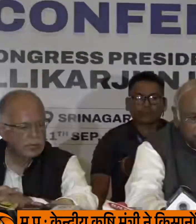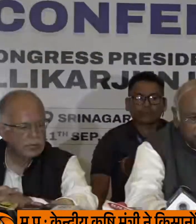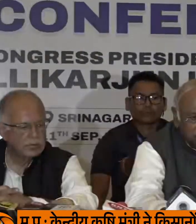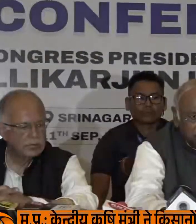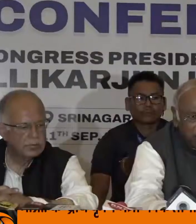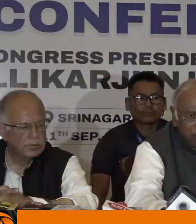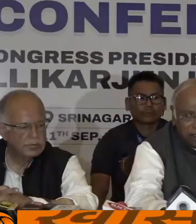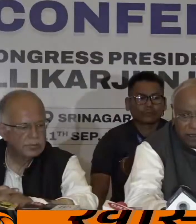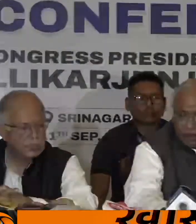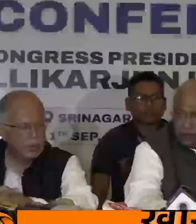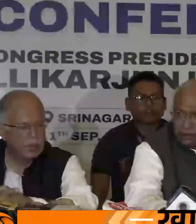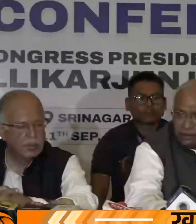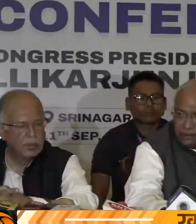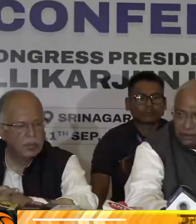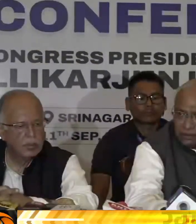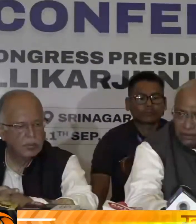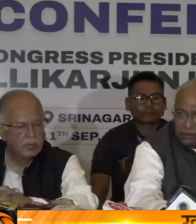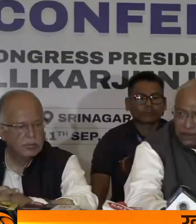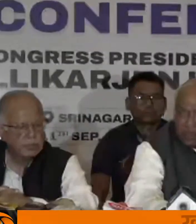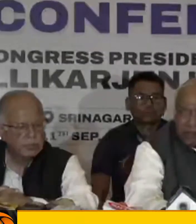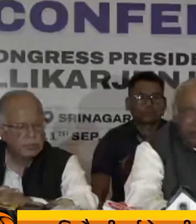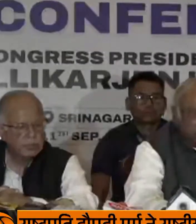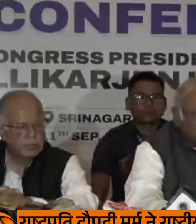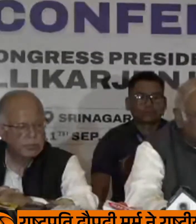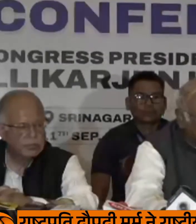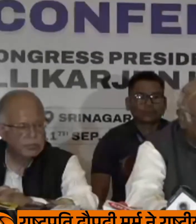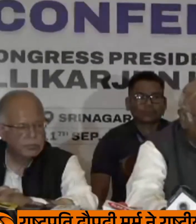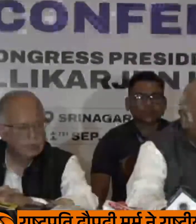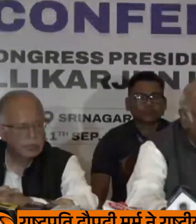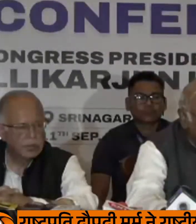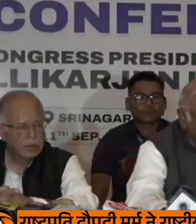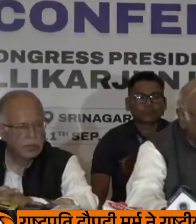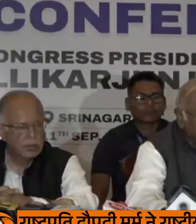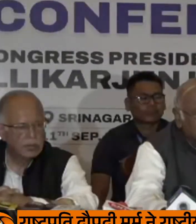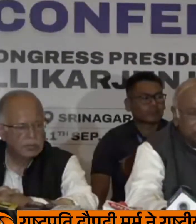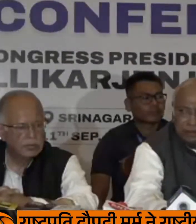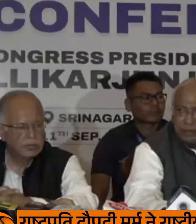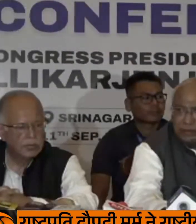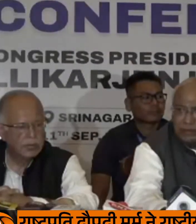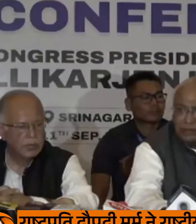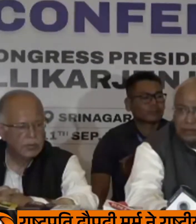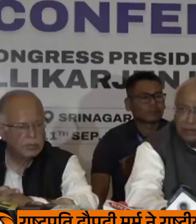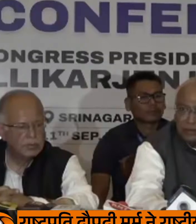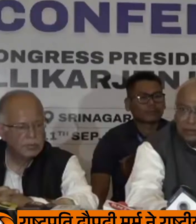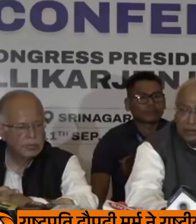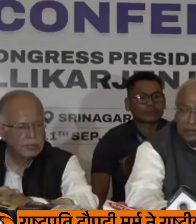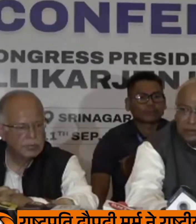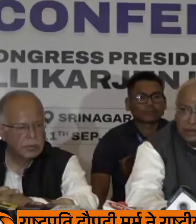अजब जहां एक बीजेपी ने तमाशा करके रखा है,